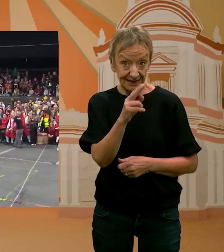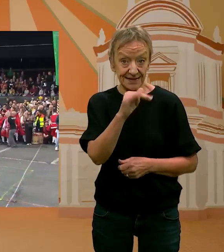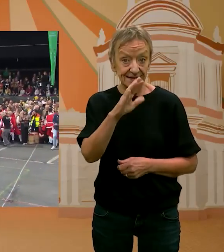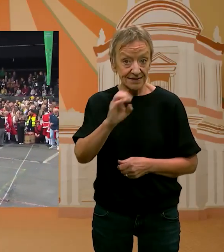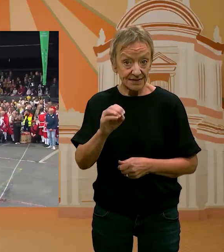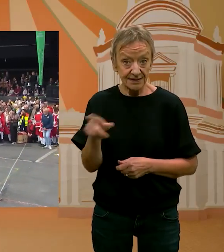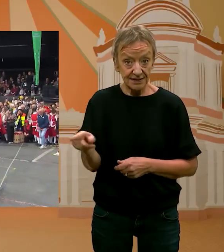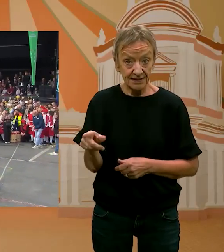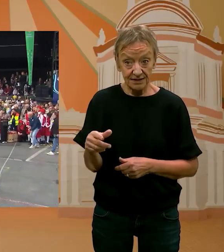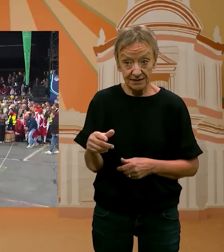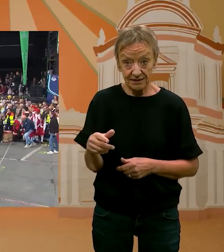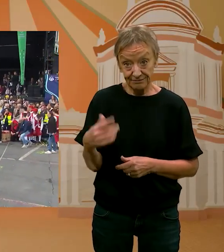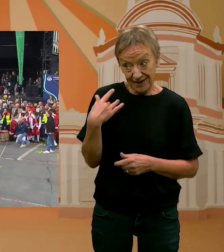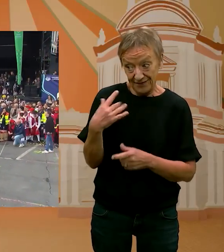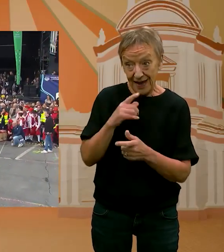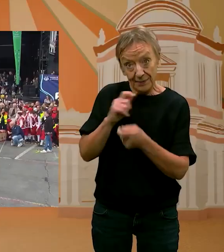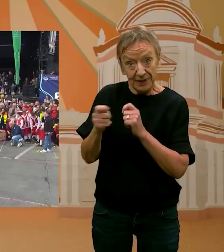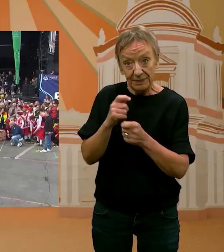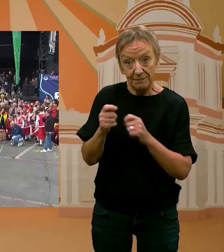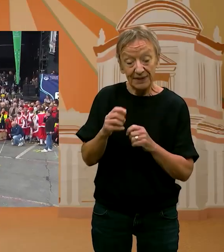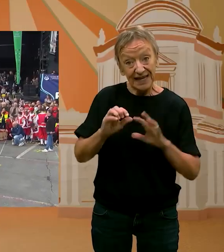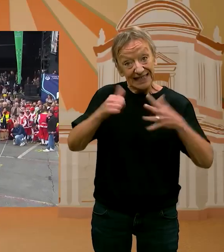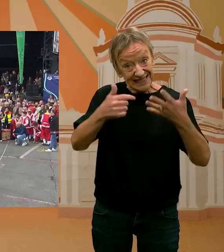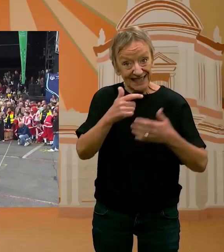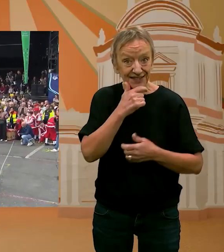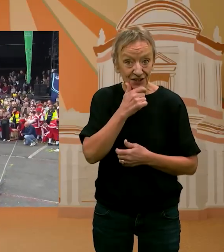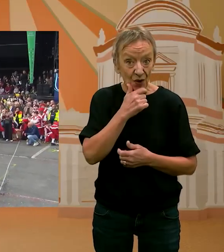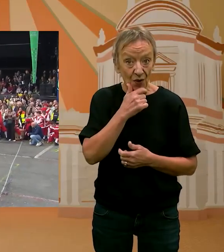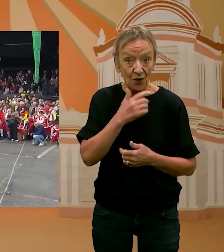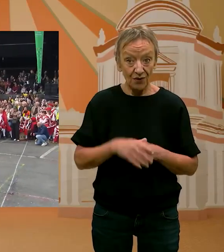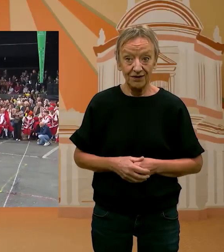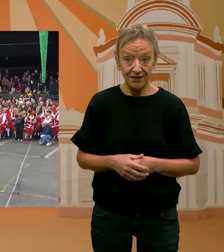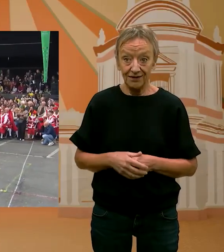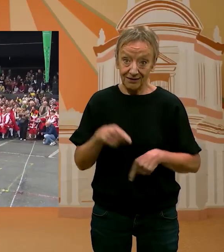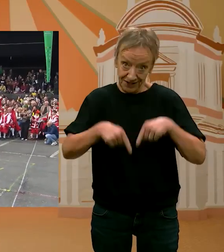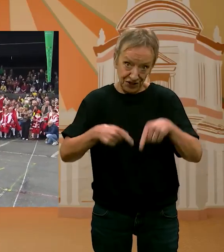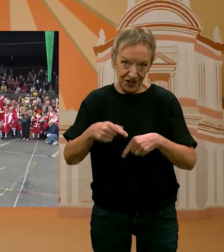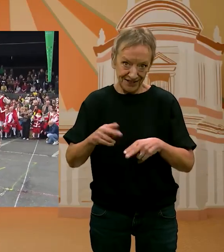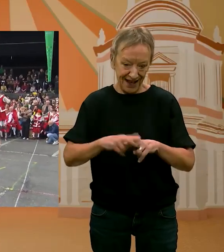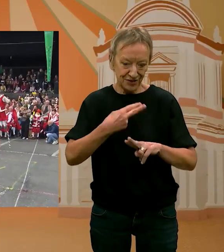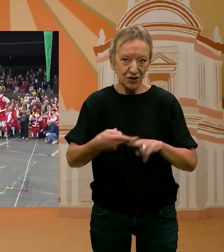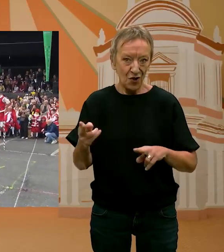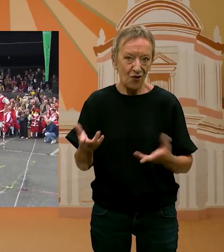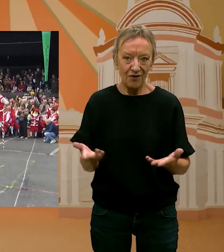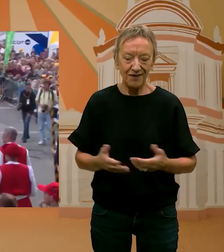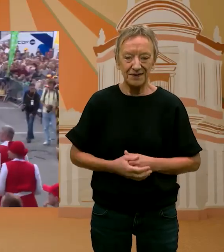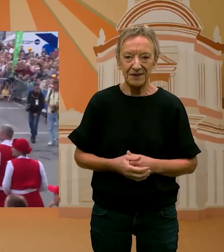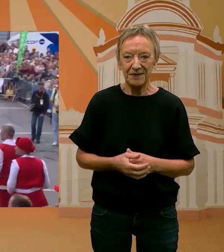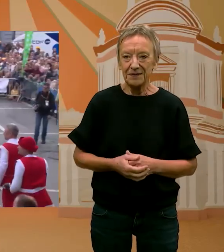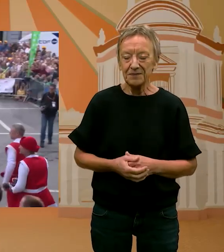Eh bien, Romain Patrice, échasse d'argent, il en fait partie, bien sûr. Et là, oui, on a vu Justin,